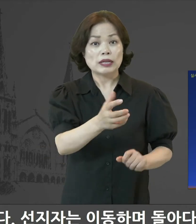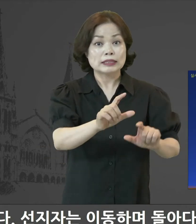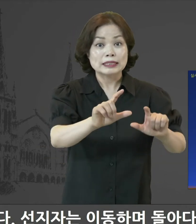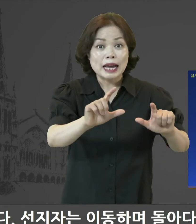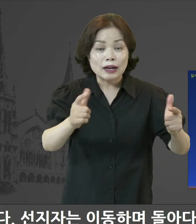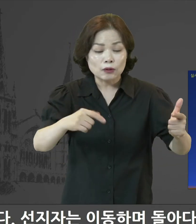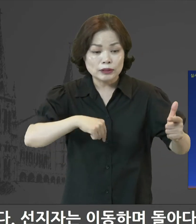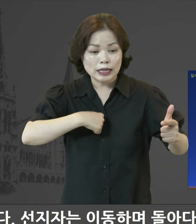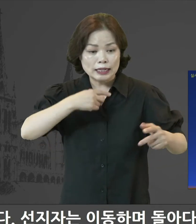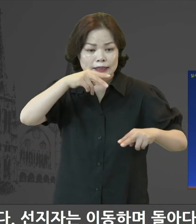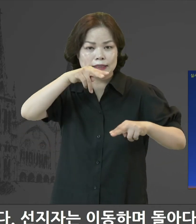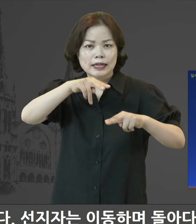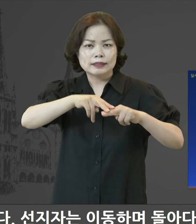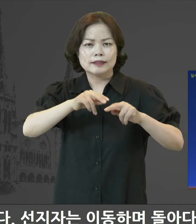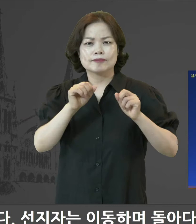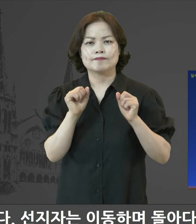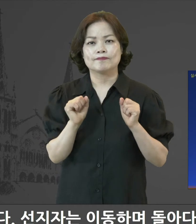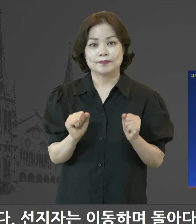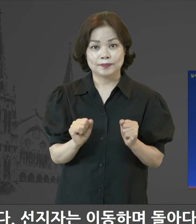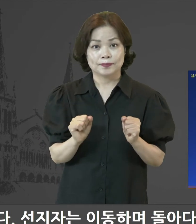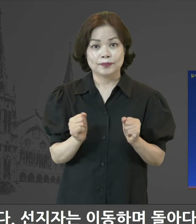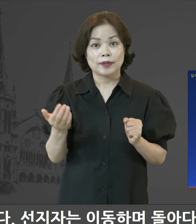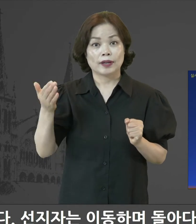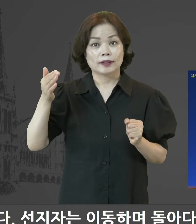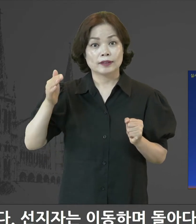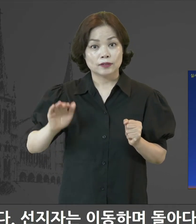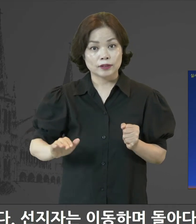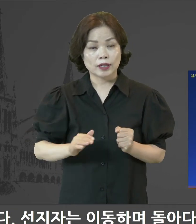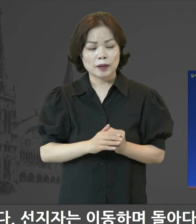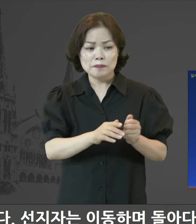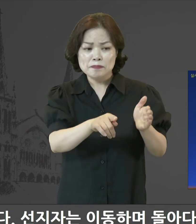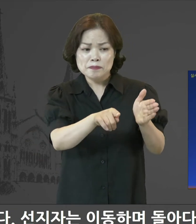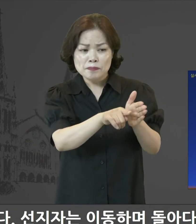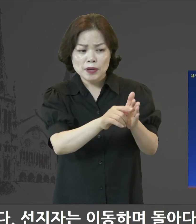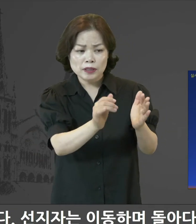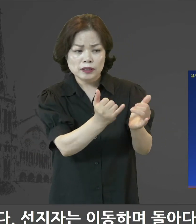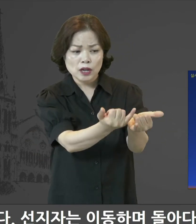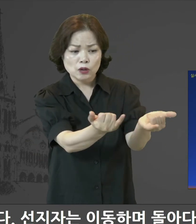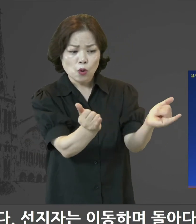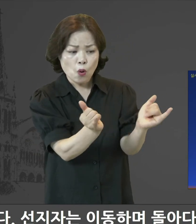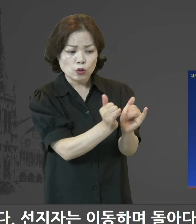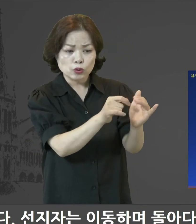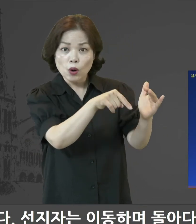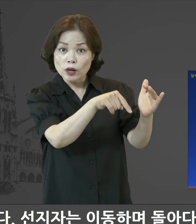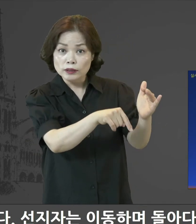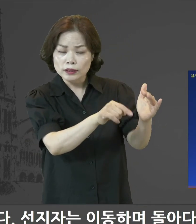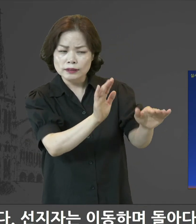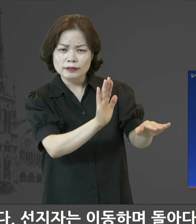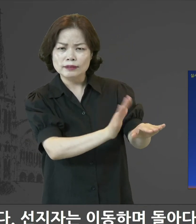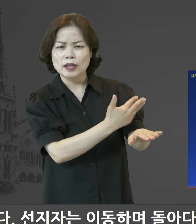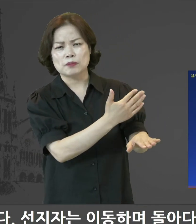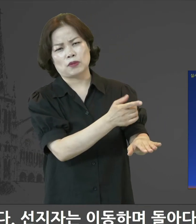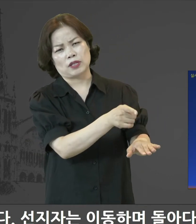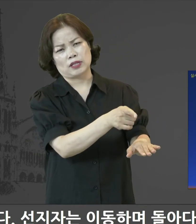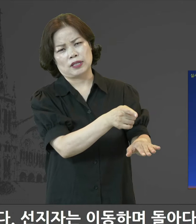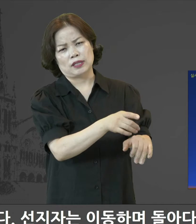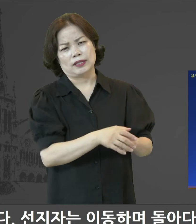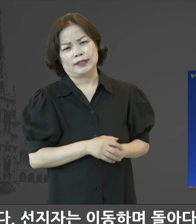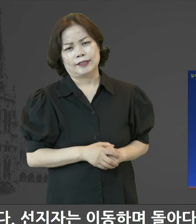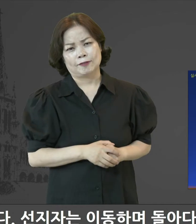자기 자리에 있었고요. 그런데 믿음의 공동체 안에서 잘못된 것을